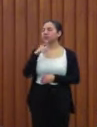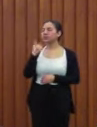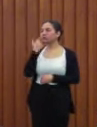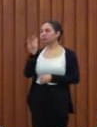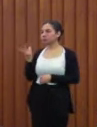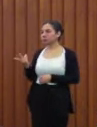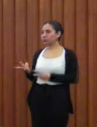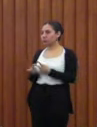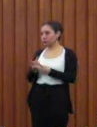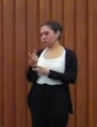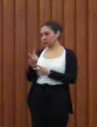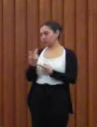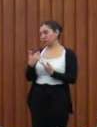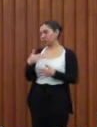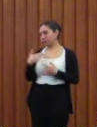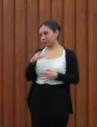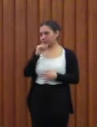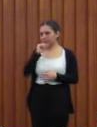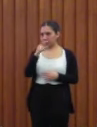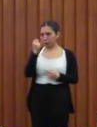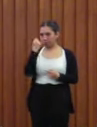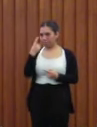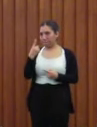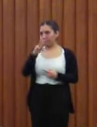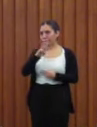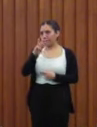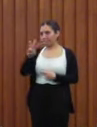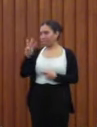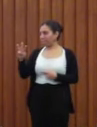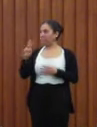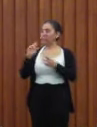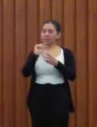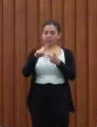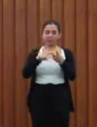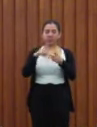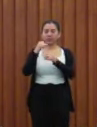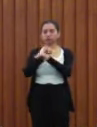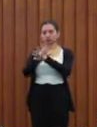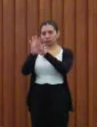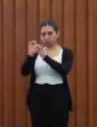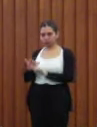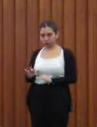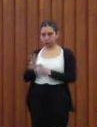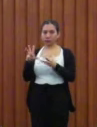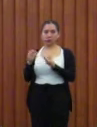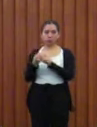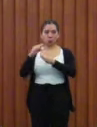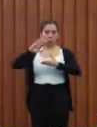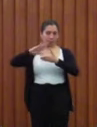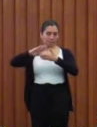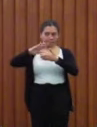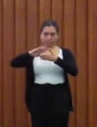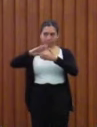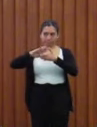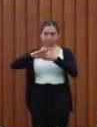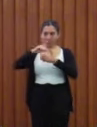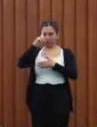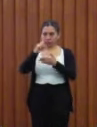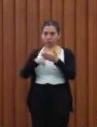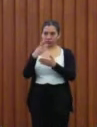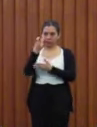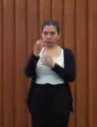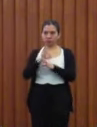bueno, mi reconocimiento a Data Cívica por la plataforma, Alejandro, por el y con la comisión, este aporte que hace